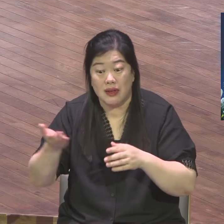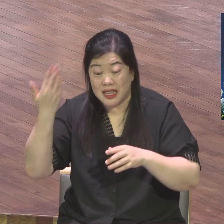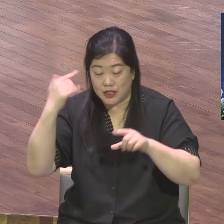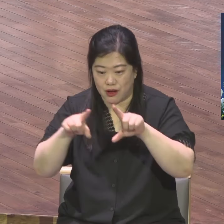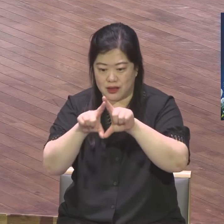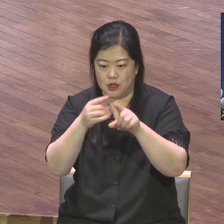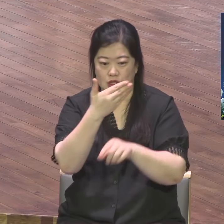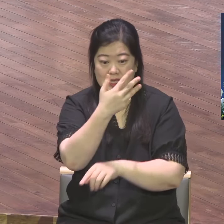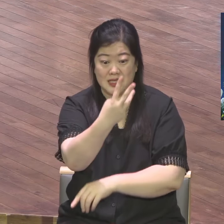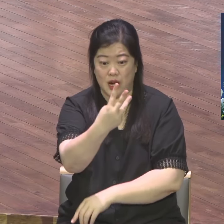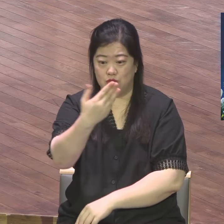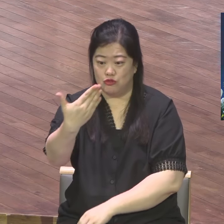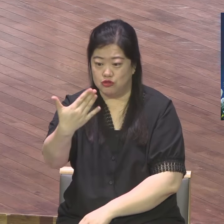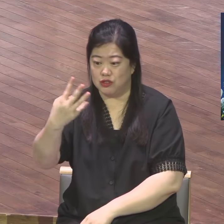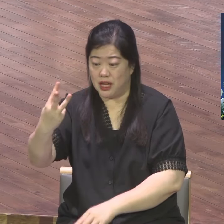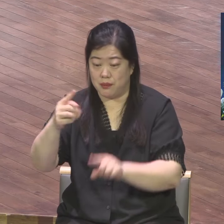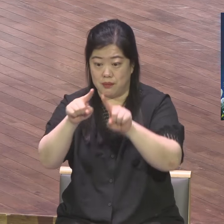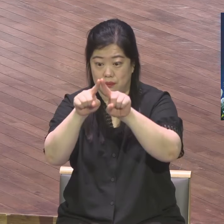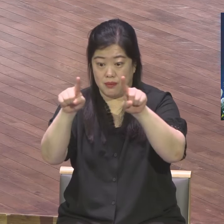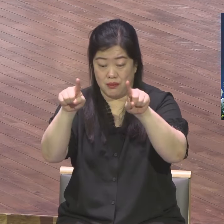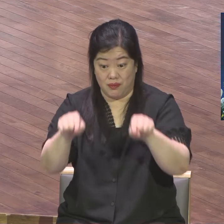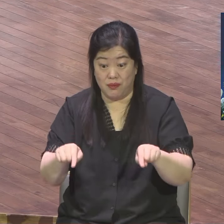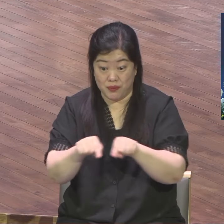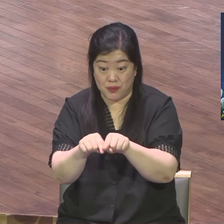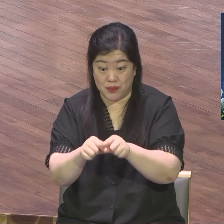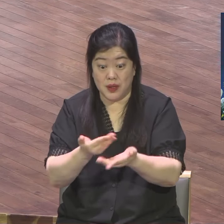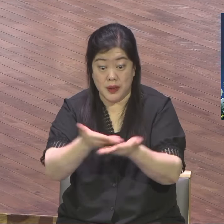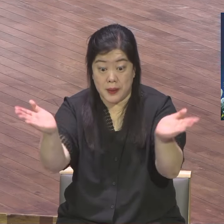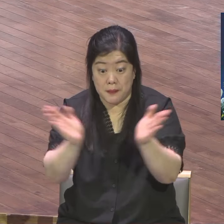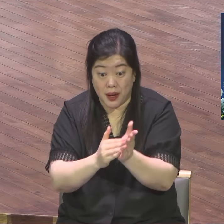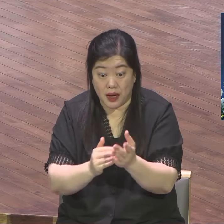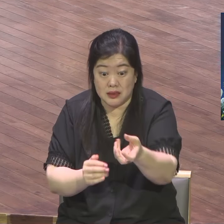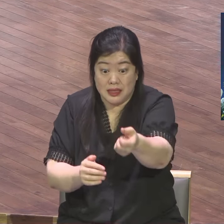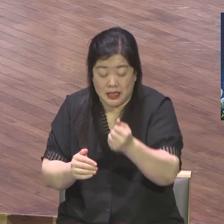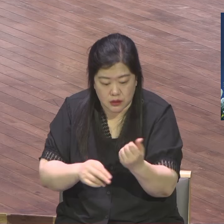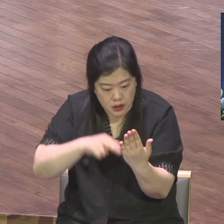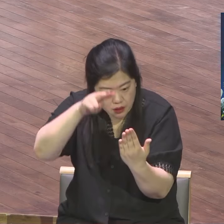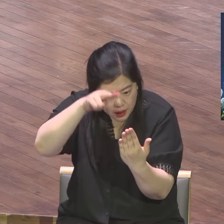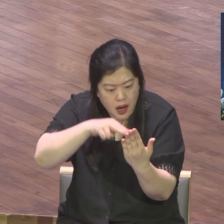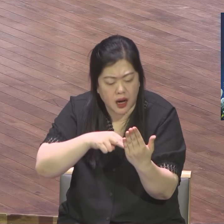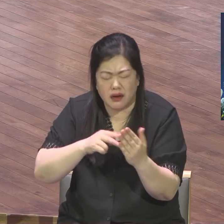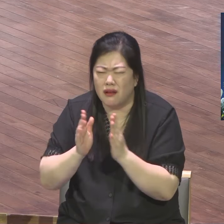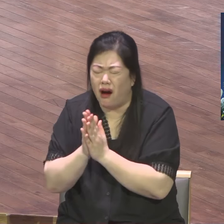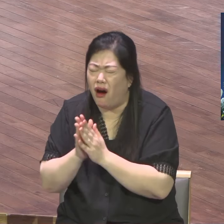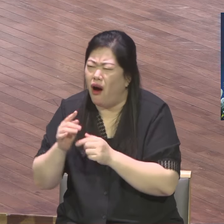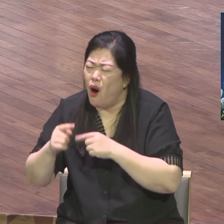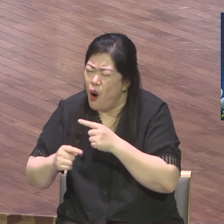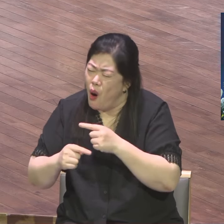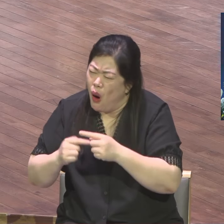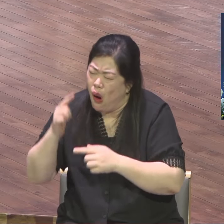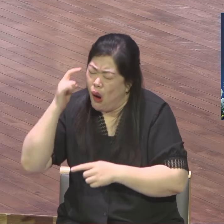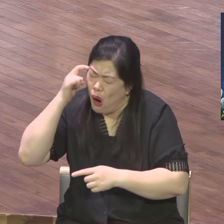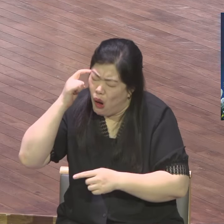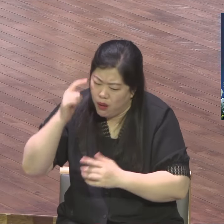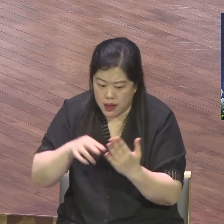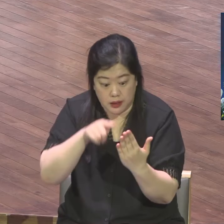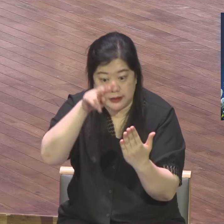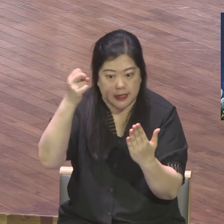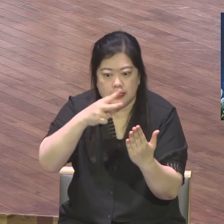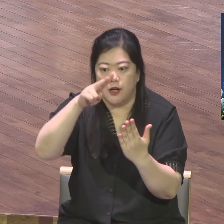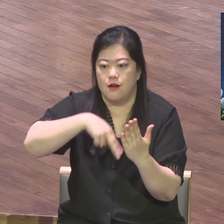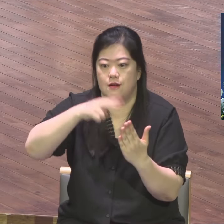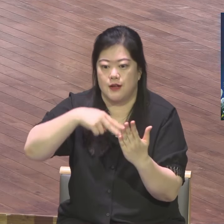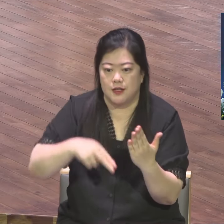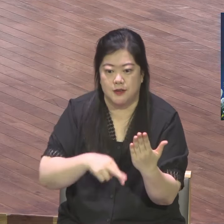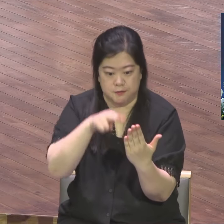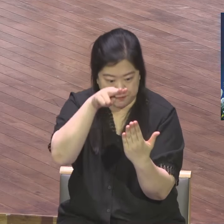기도 이 속에 다 들어있잖아요. 그 다음에 21가지 또 들어있잖아요. 21가지 그게 뭐예요? 21가지 갈천당 1호가 갈보리 산 감람산